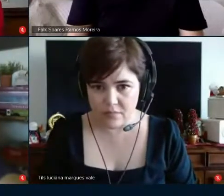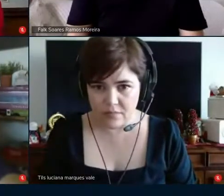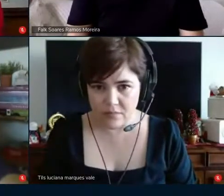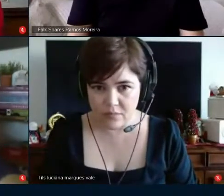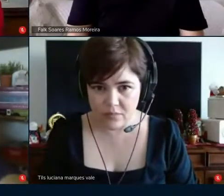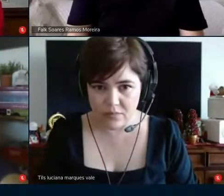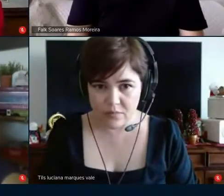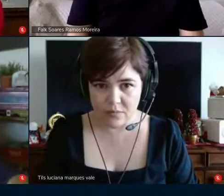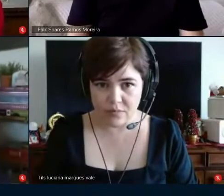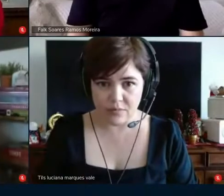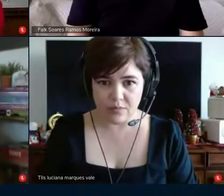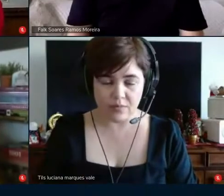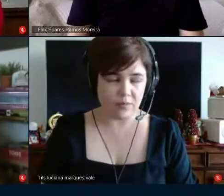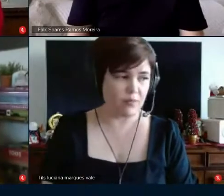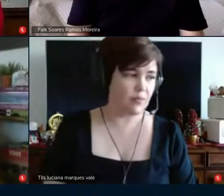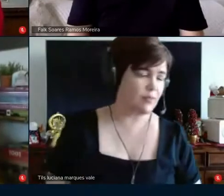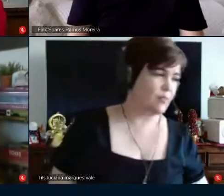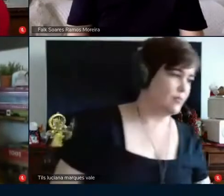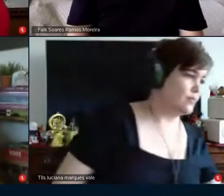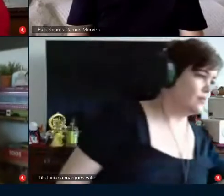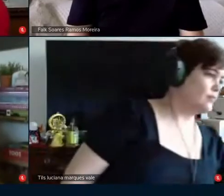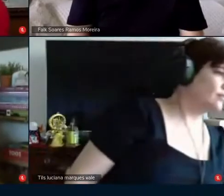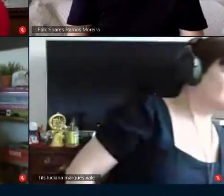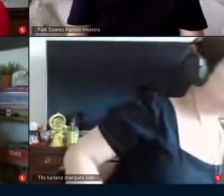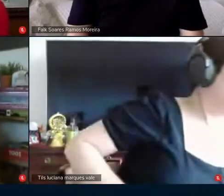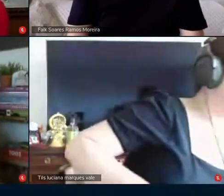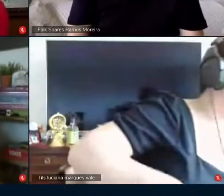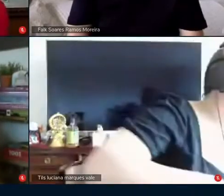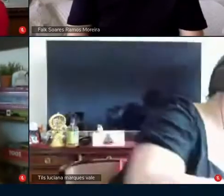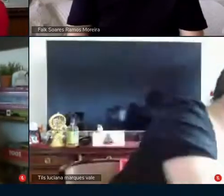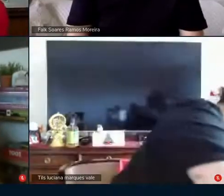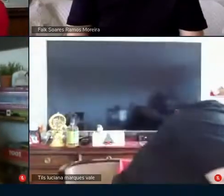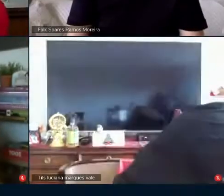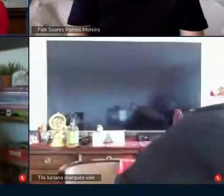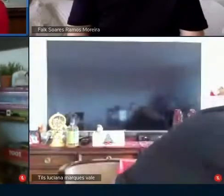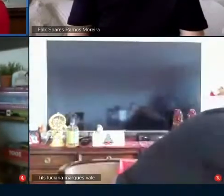É, seu áudio, professora Serenilde.